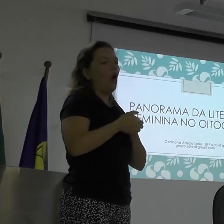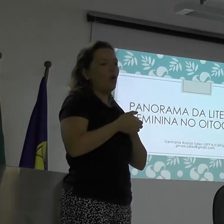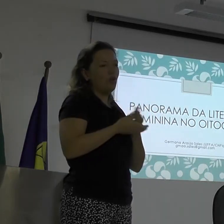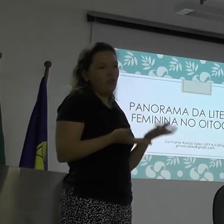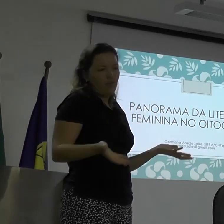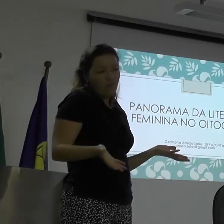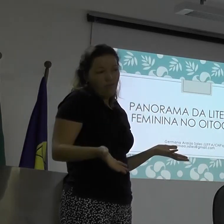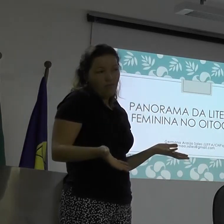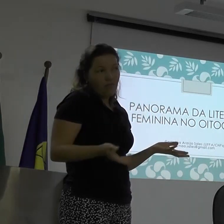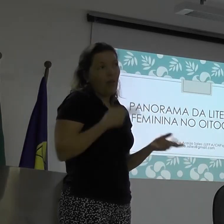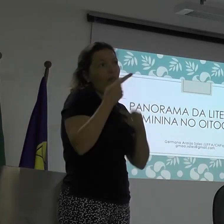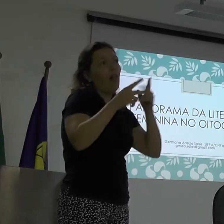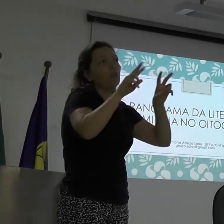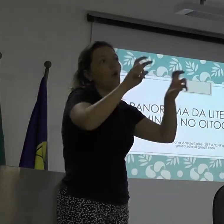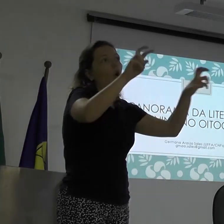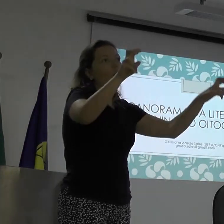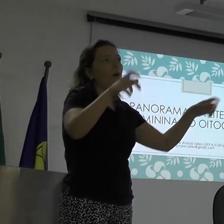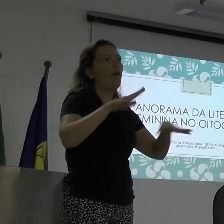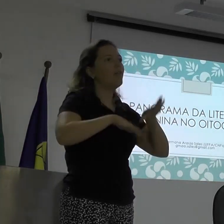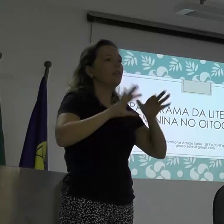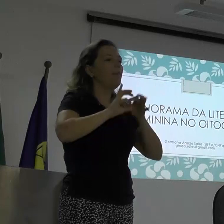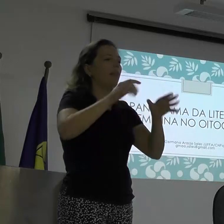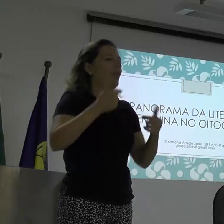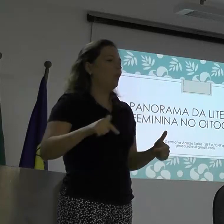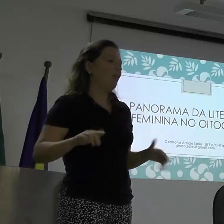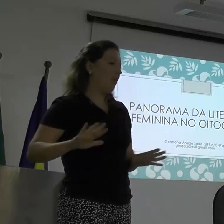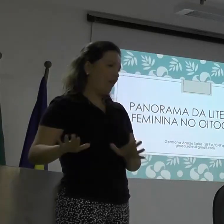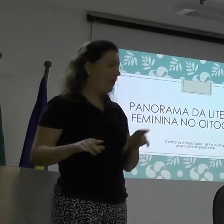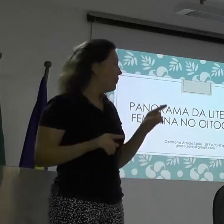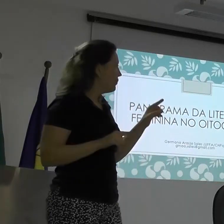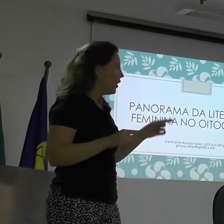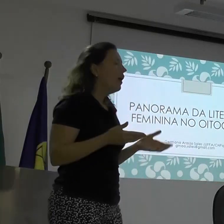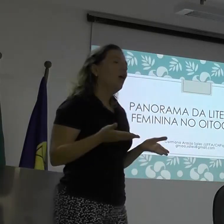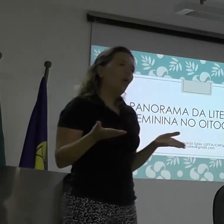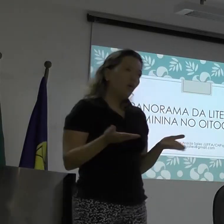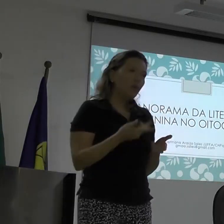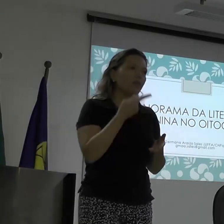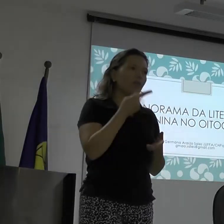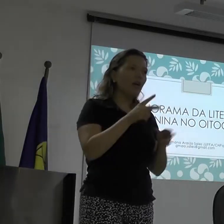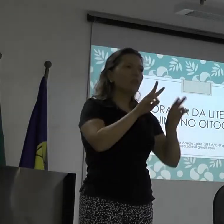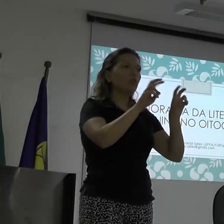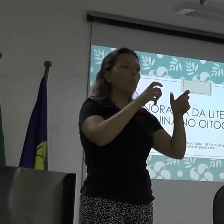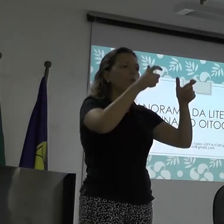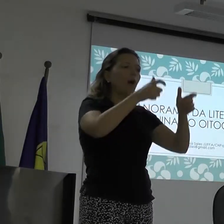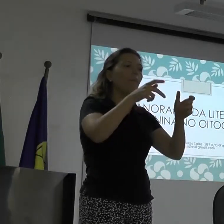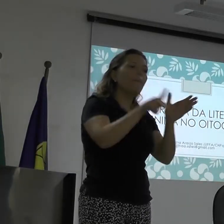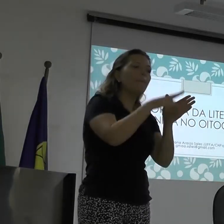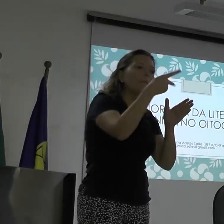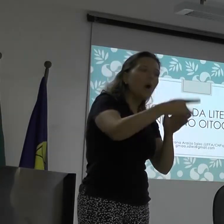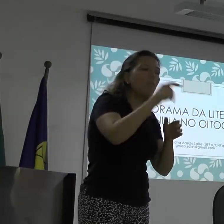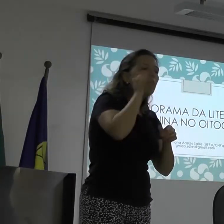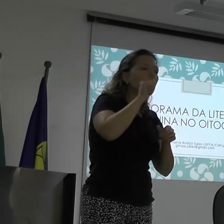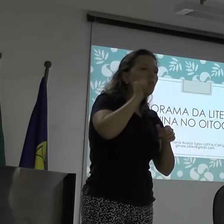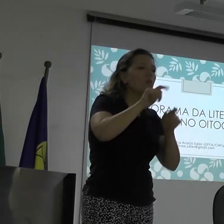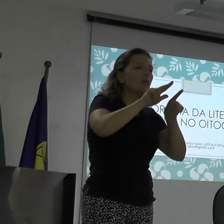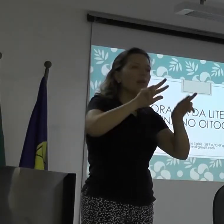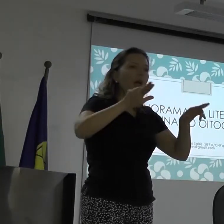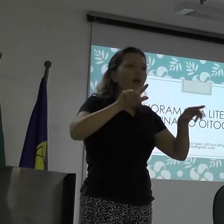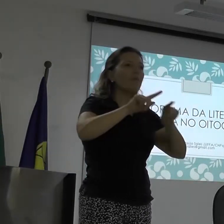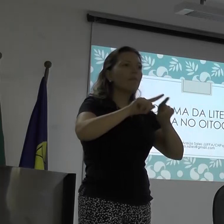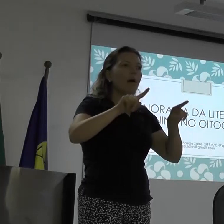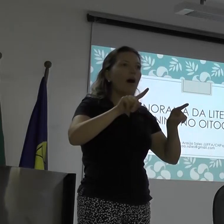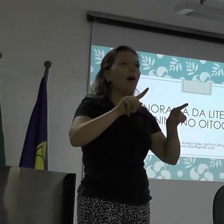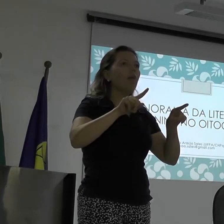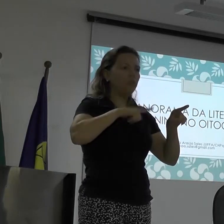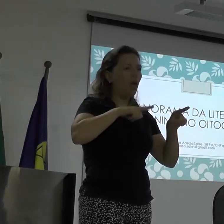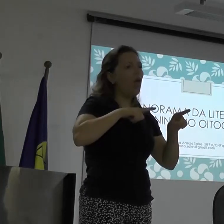gente continua ocupando os lugares que são de mulheres. As mulheres continuam ocupando os lugares que são de